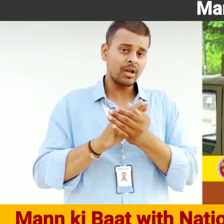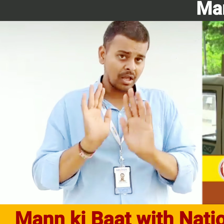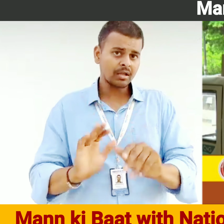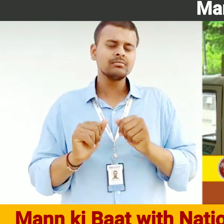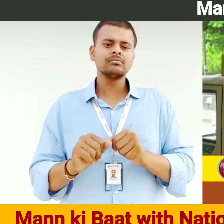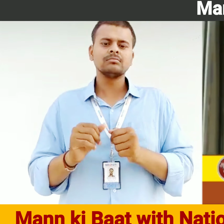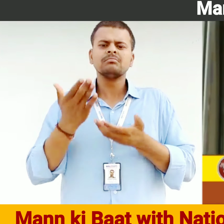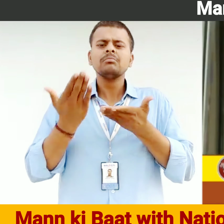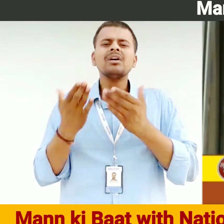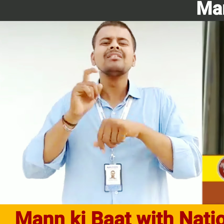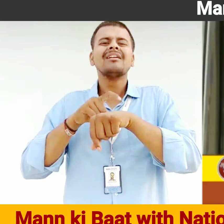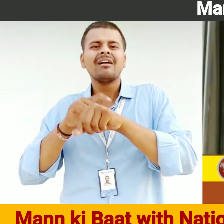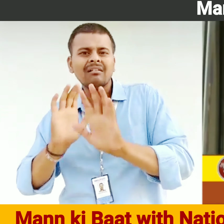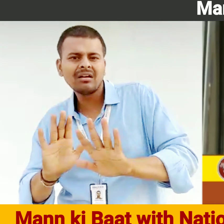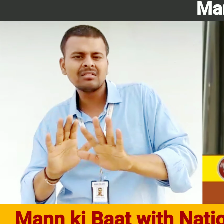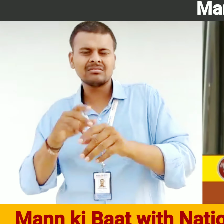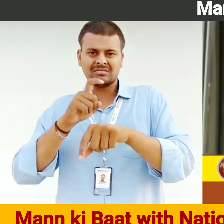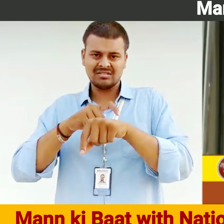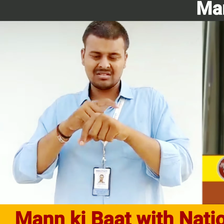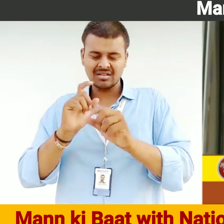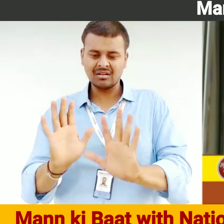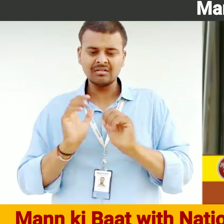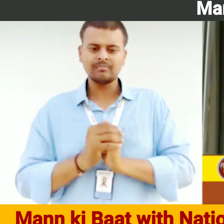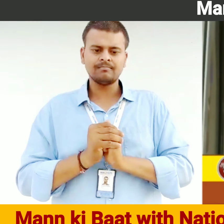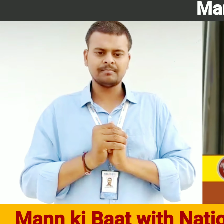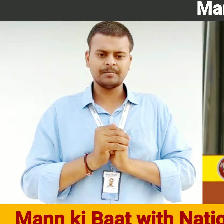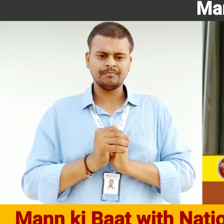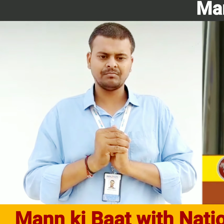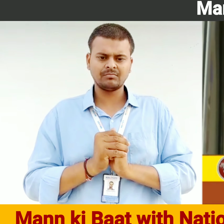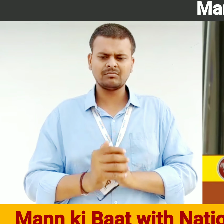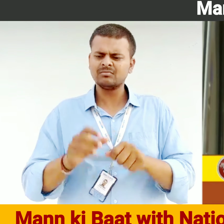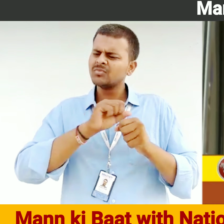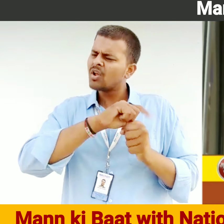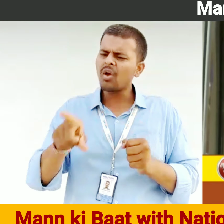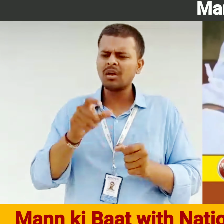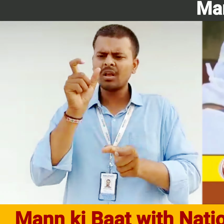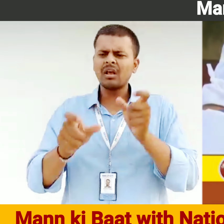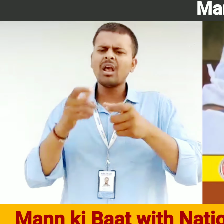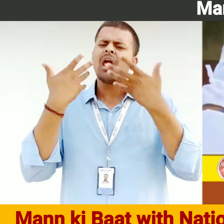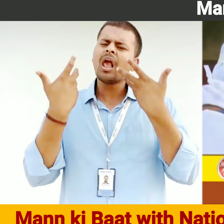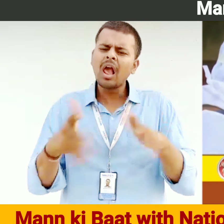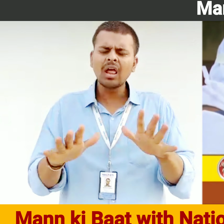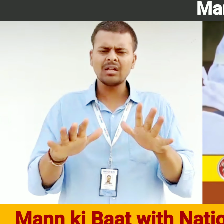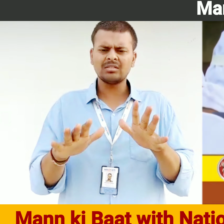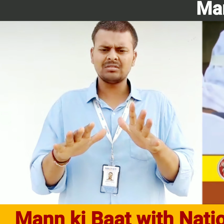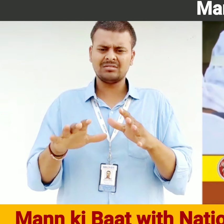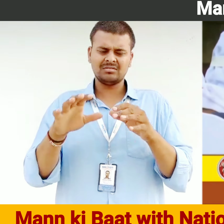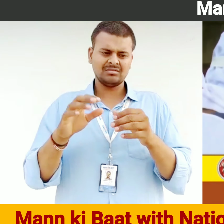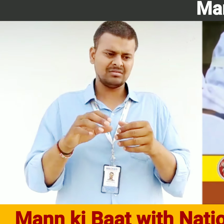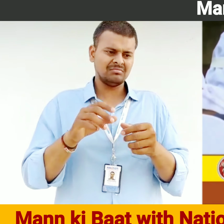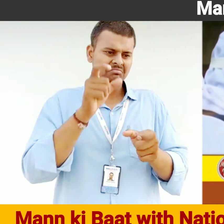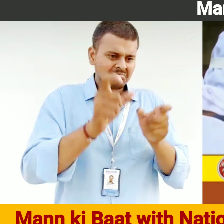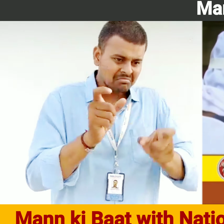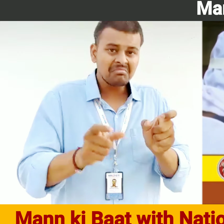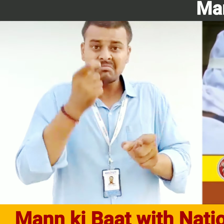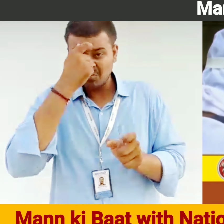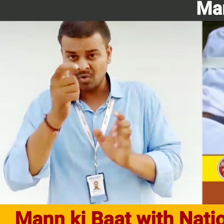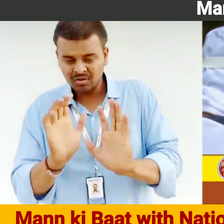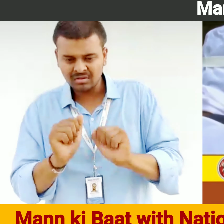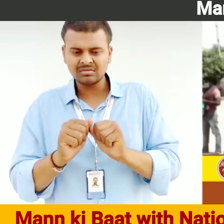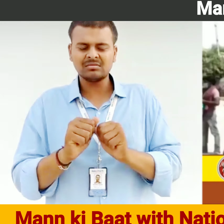में न हो। और इस संकट की सबसे बड़ी चोट अगर किसी पर पड़ी है तो हमारे गरीब,